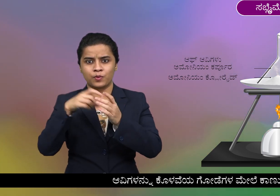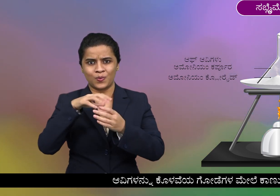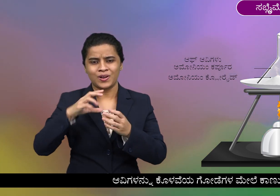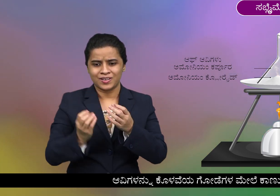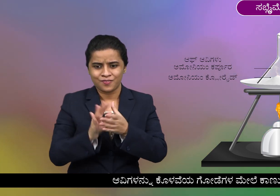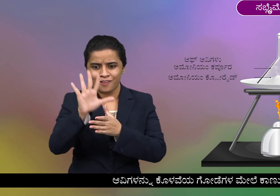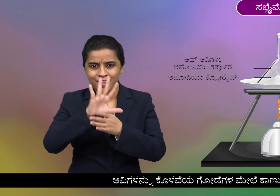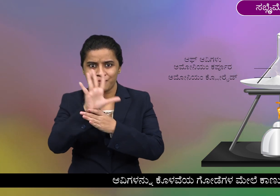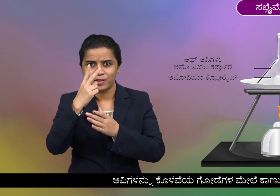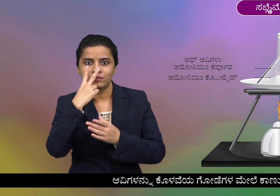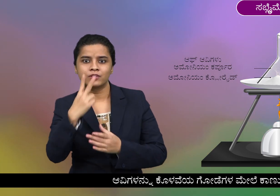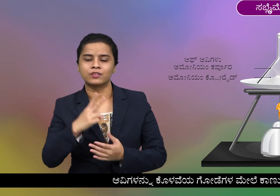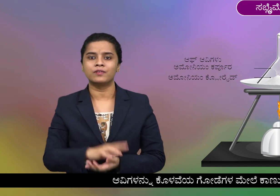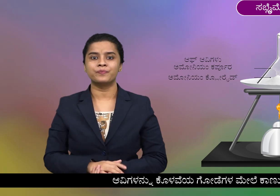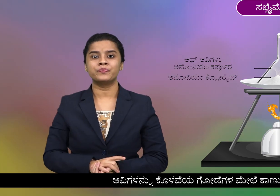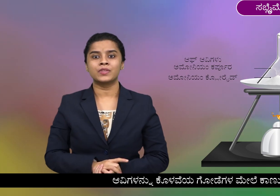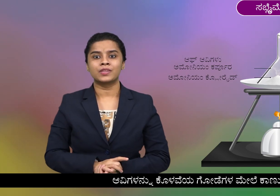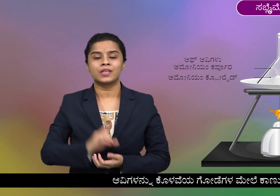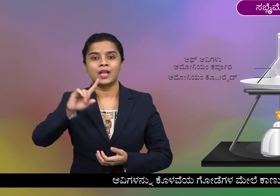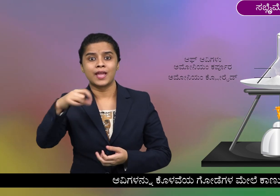ಆವಿಗಳನ್ನು ಕೊಳವೆಯ ಗೋಡೆಗಳ ಮೇಲೆ ಕಾಣುತ್ತೀರಿ.